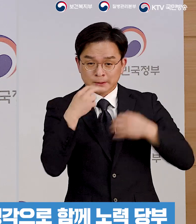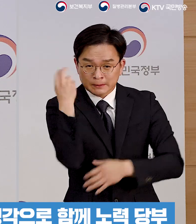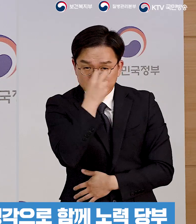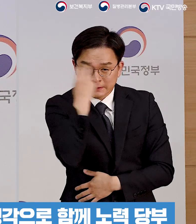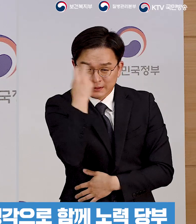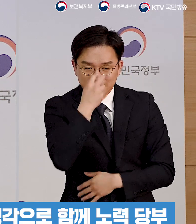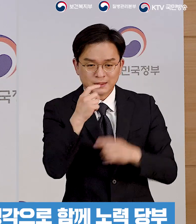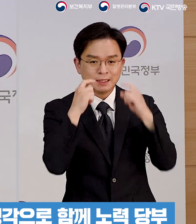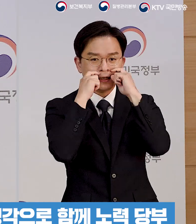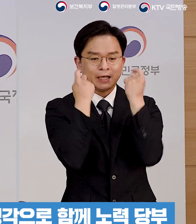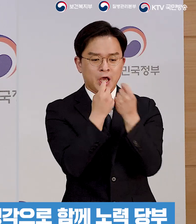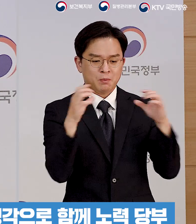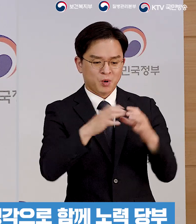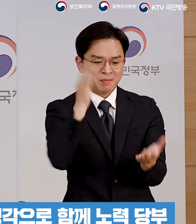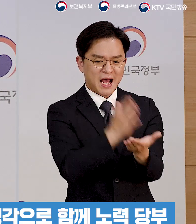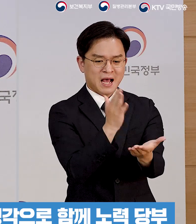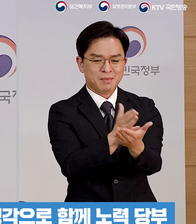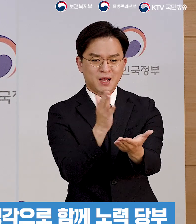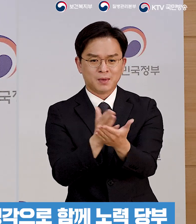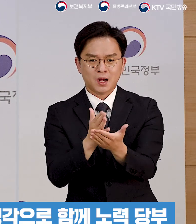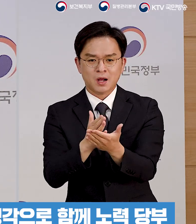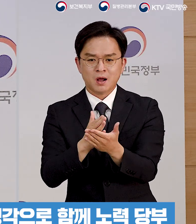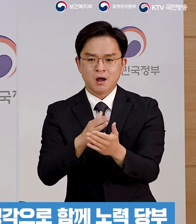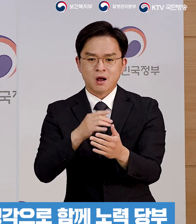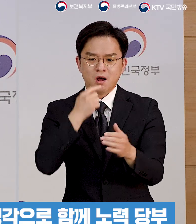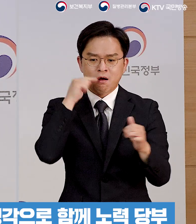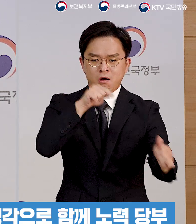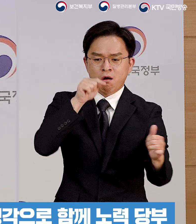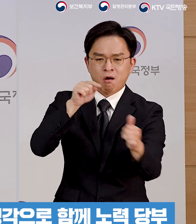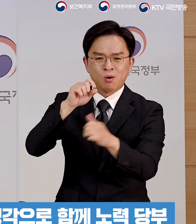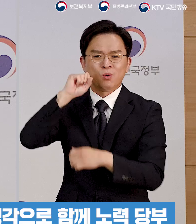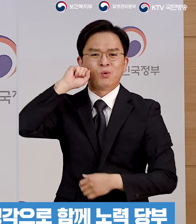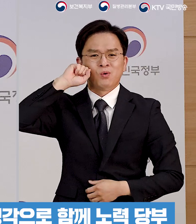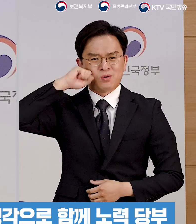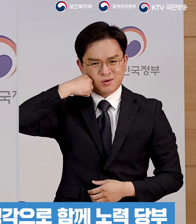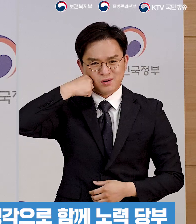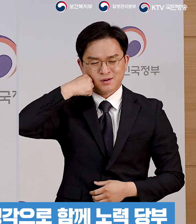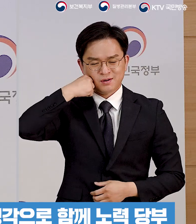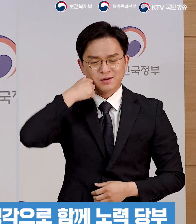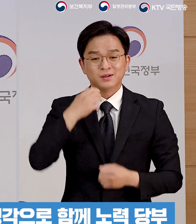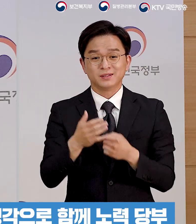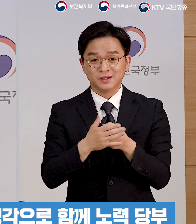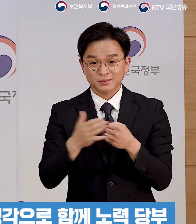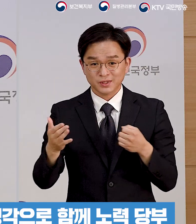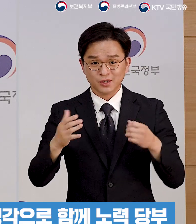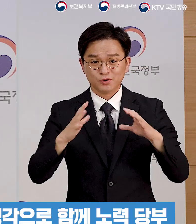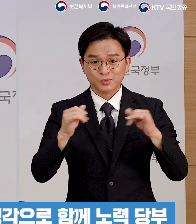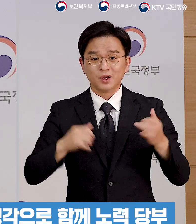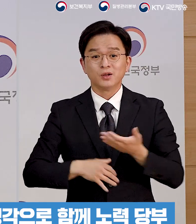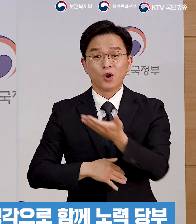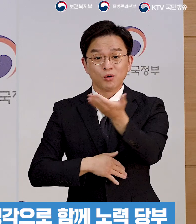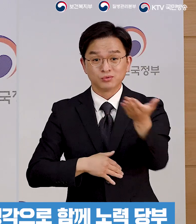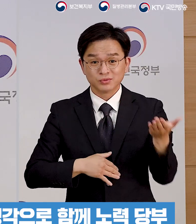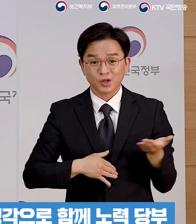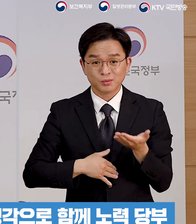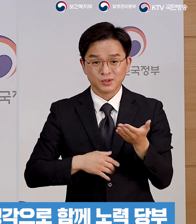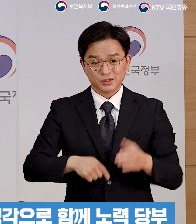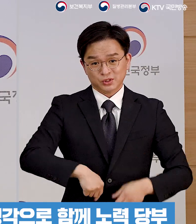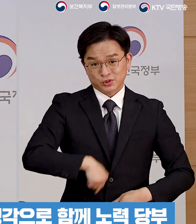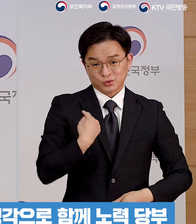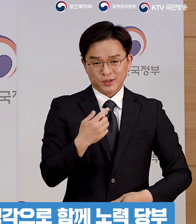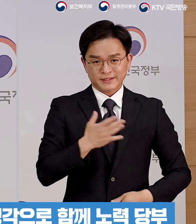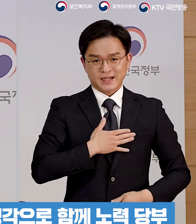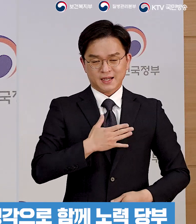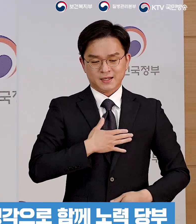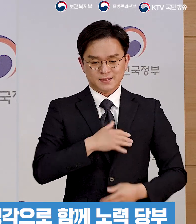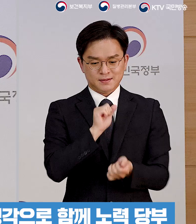정부가 소모임과 만남 약속 등을 모두 직접적으로 통제하는 것은 현실적으로 어려우며 국민